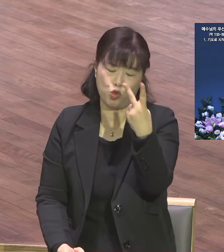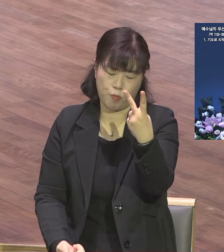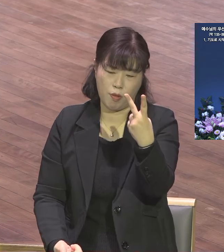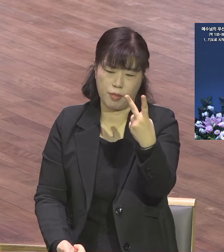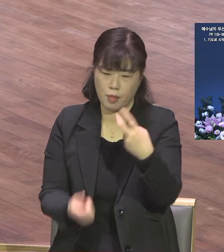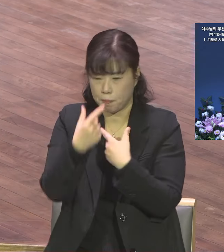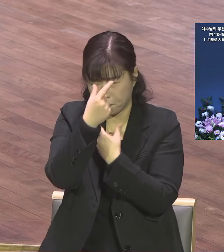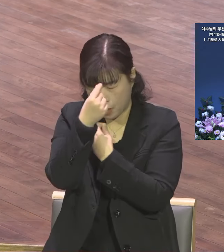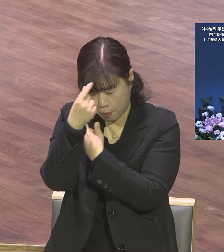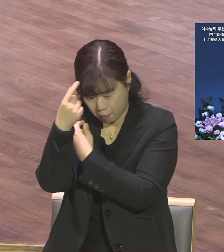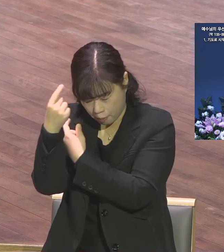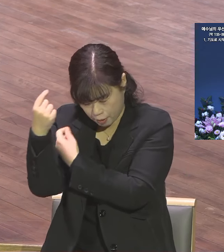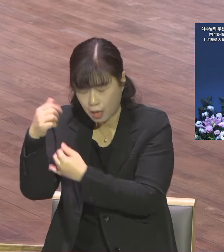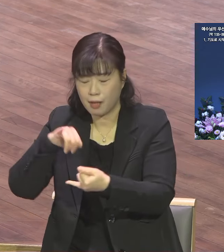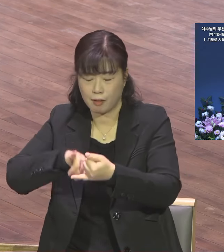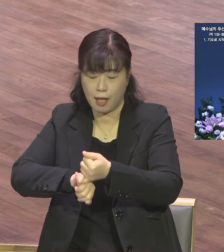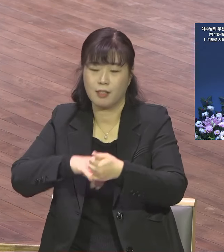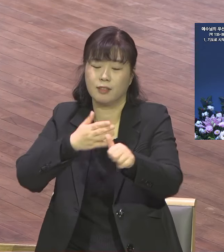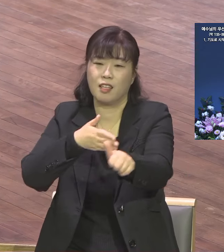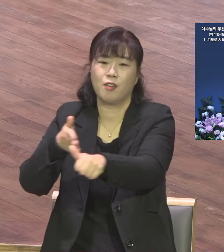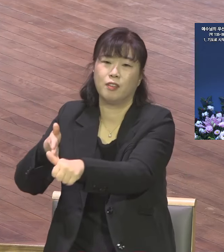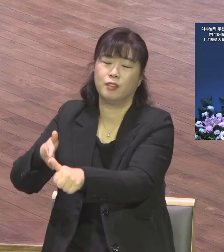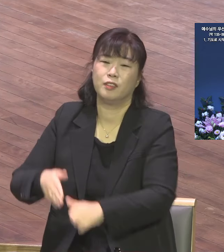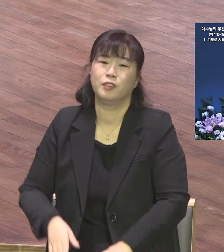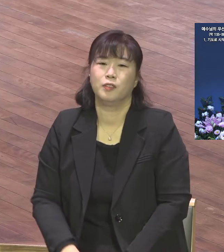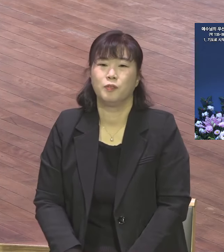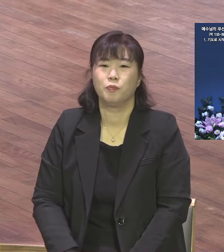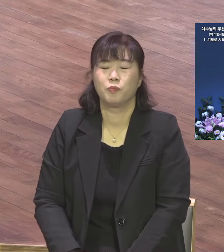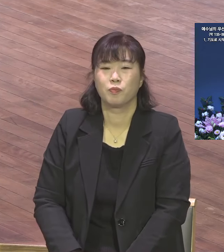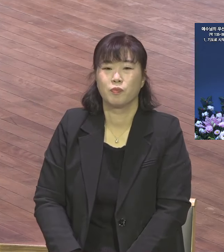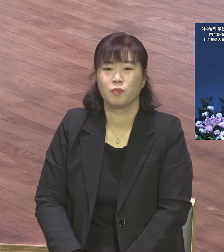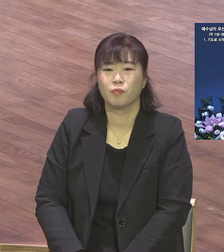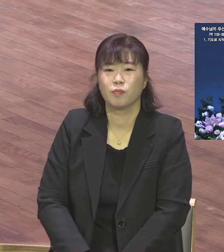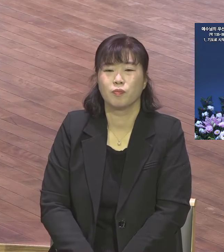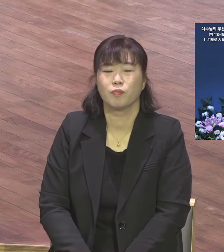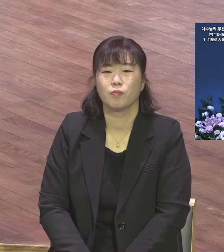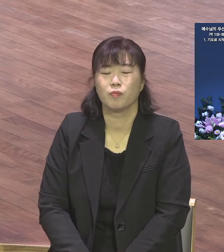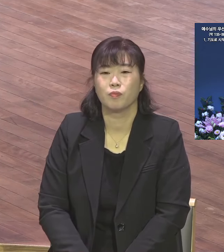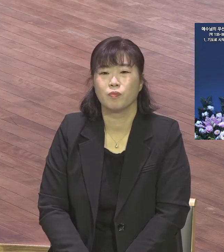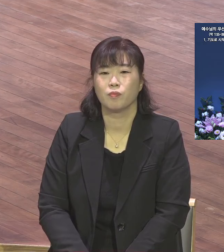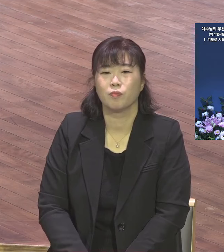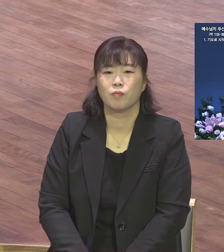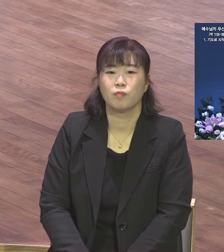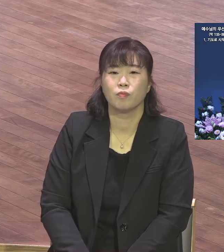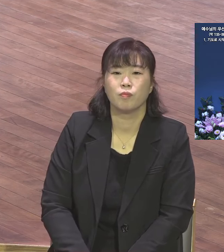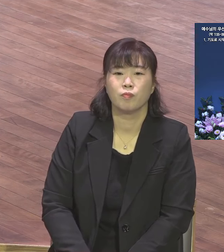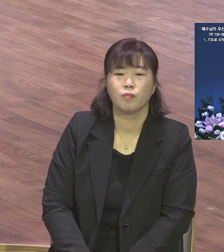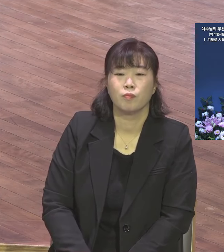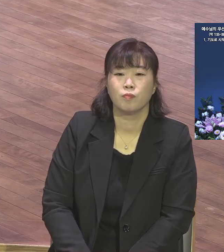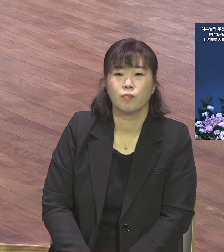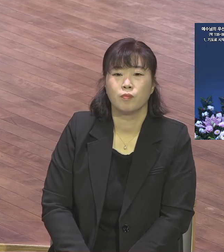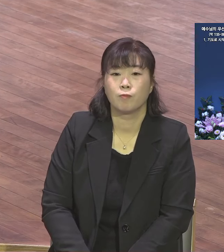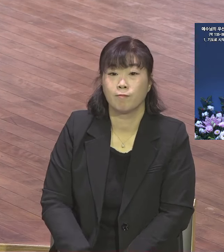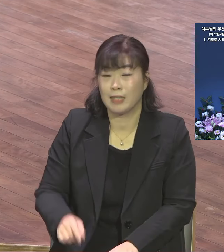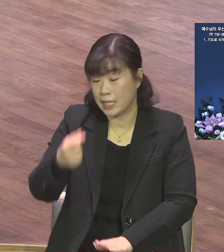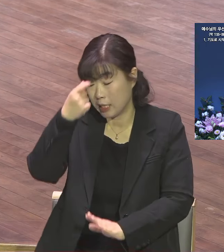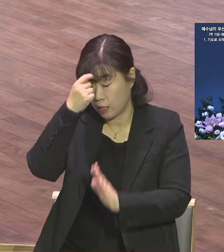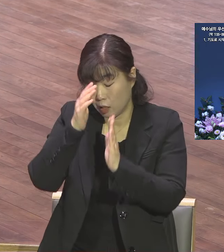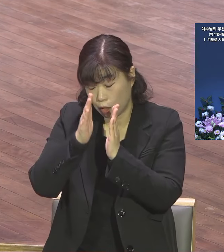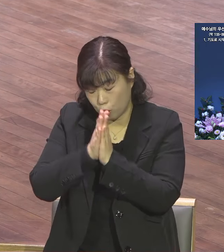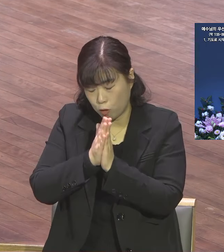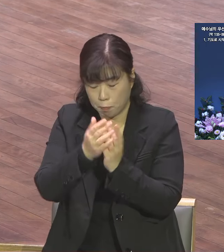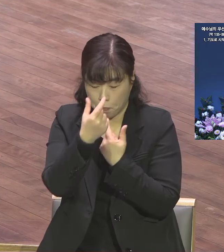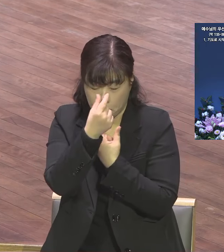단순합니다. 우리 복음은 복잡하지 않아요. 단순해요. 그럼 어떻게 돼요? 만국을 기업으로